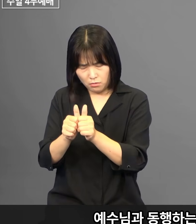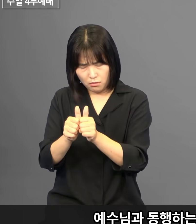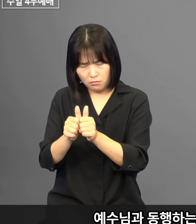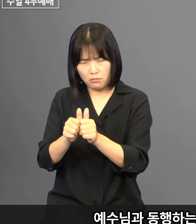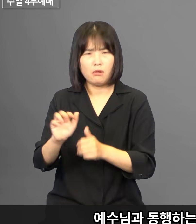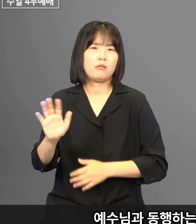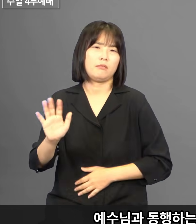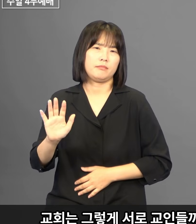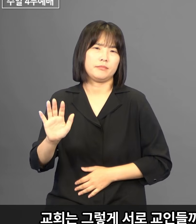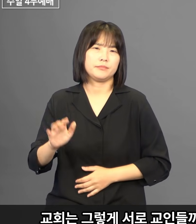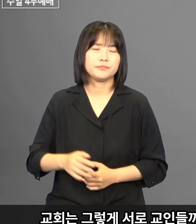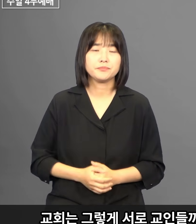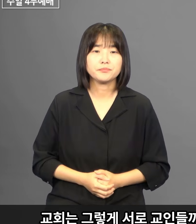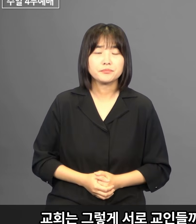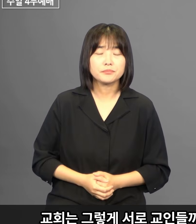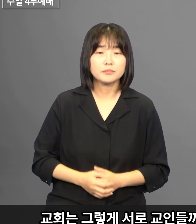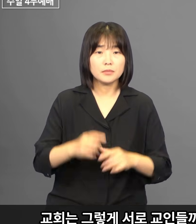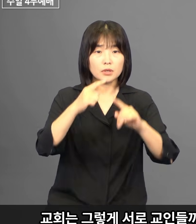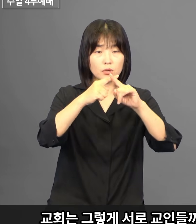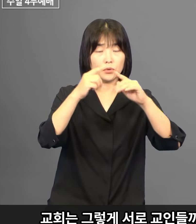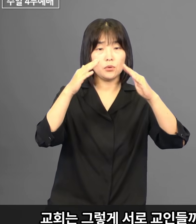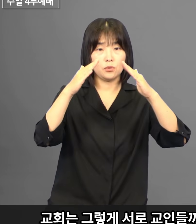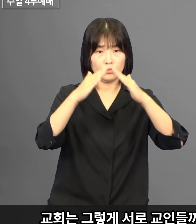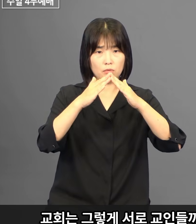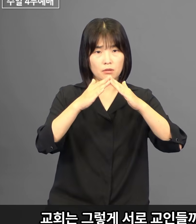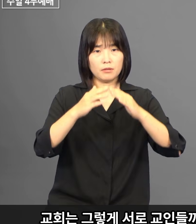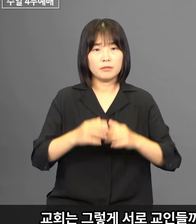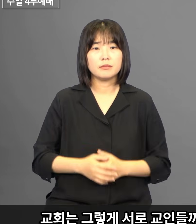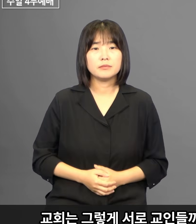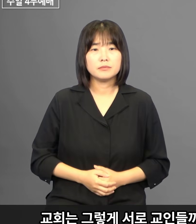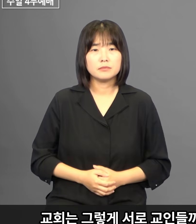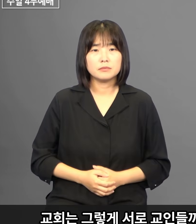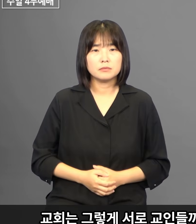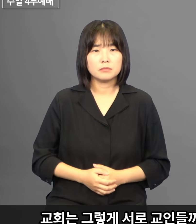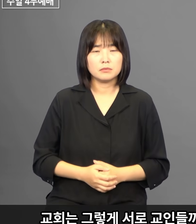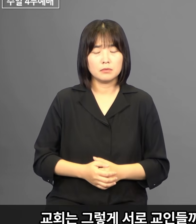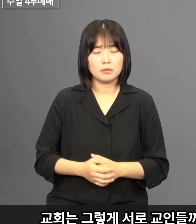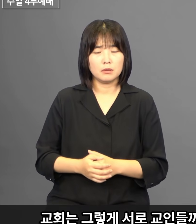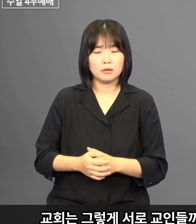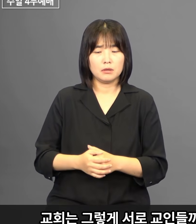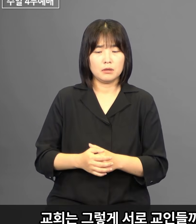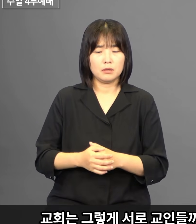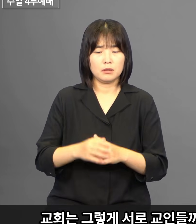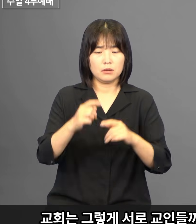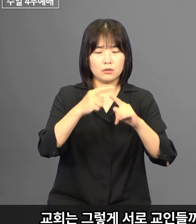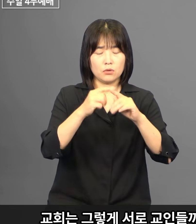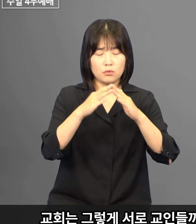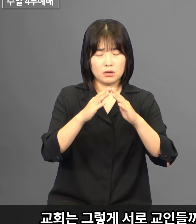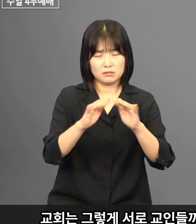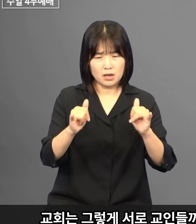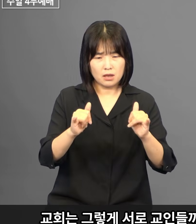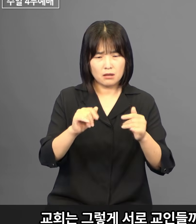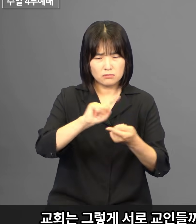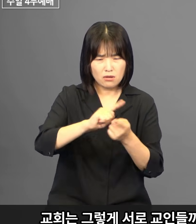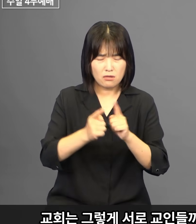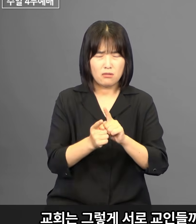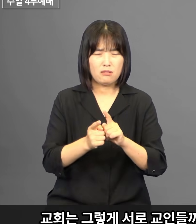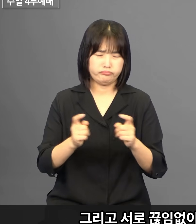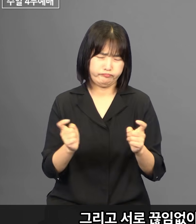않습니다. 교회는 그렇게 서로 교인들끼리 다투고 갈등을 일으키고